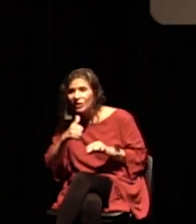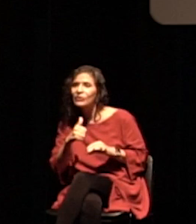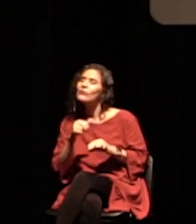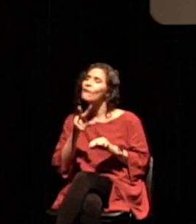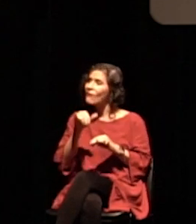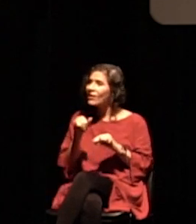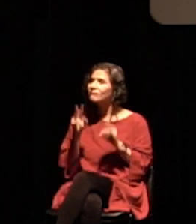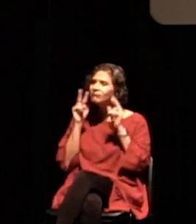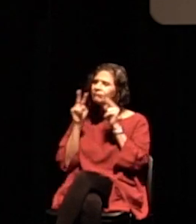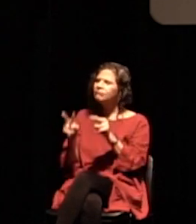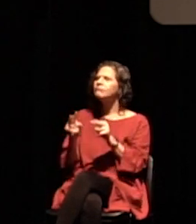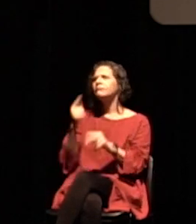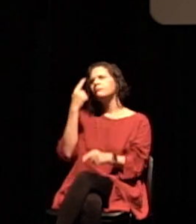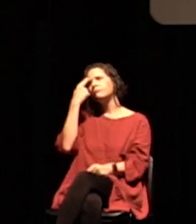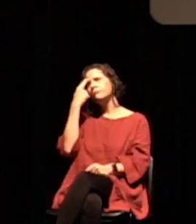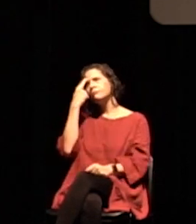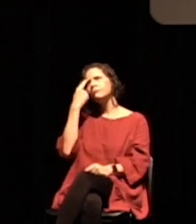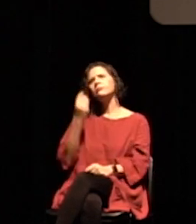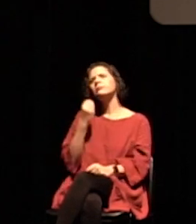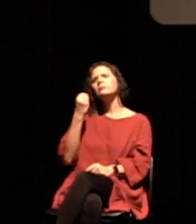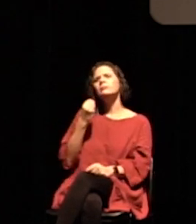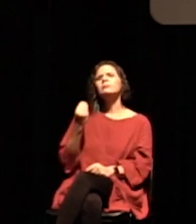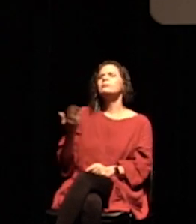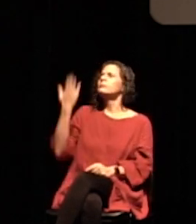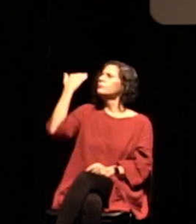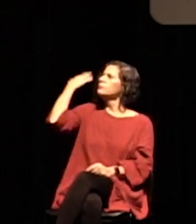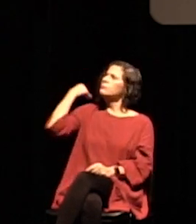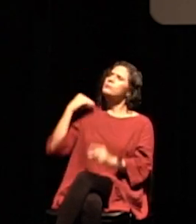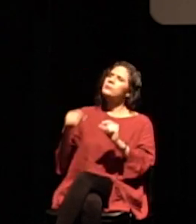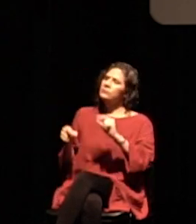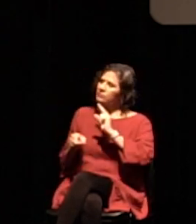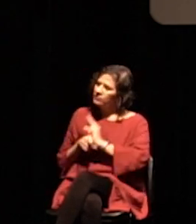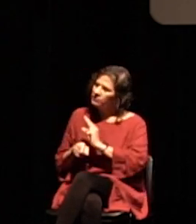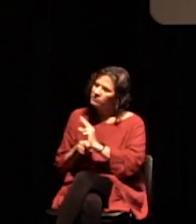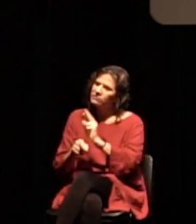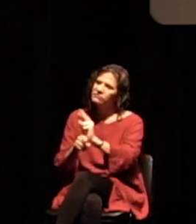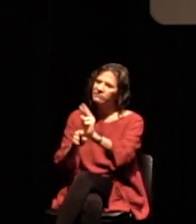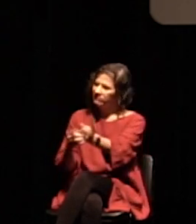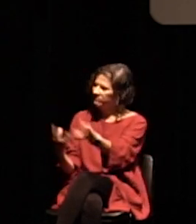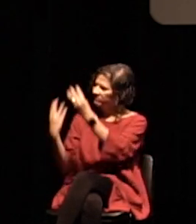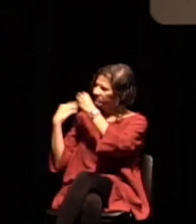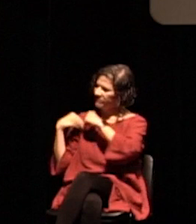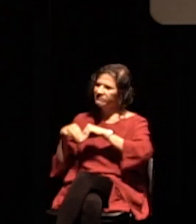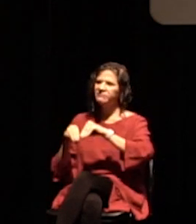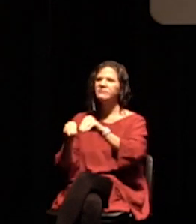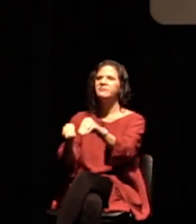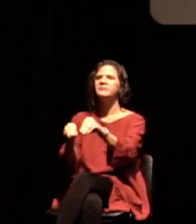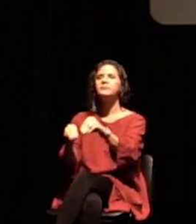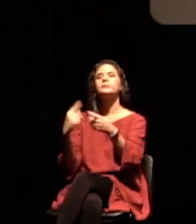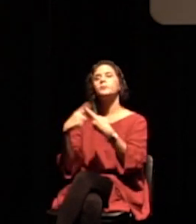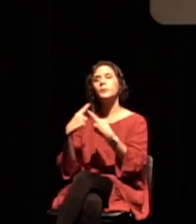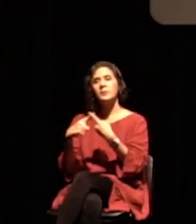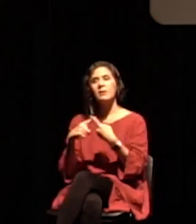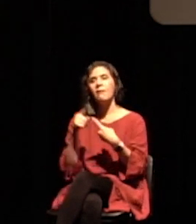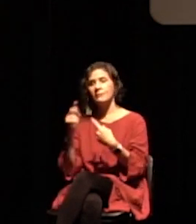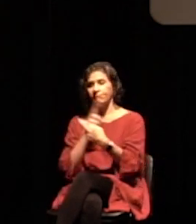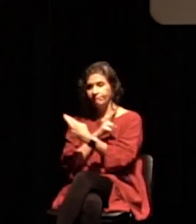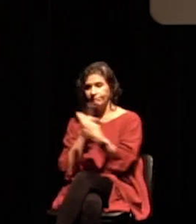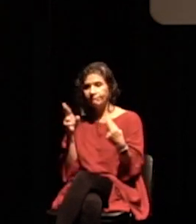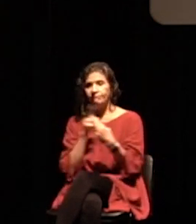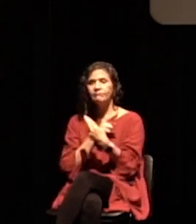críticas, né, pensarem em preservar, porque eu entendo que essa relação foi profissional